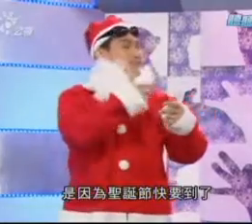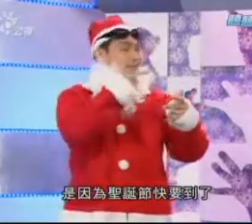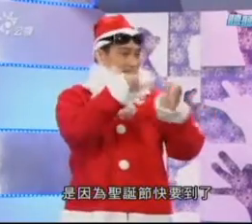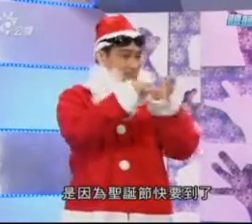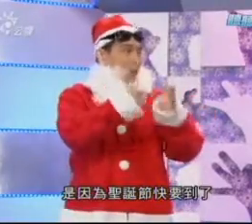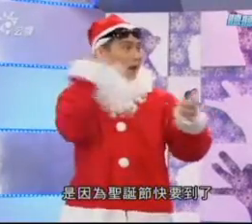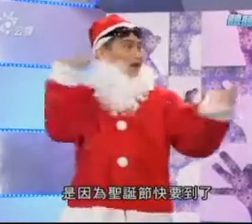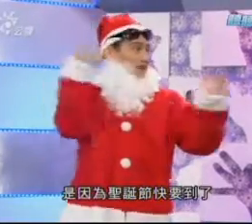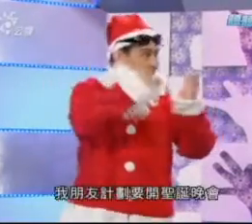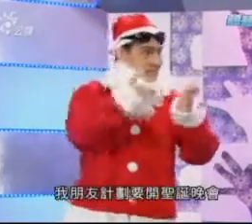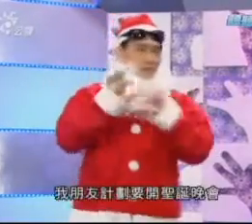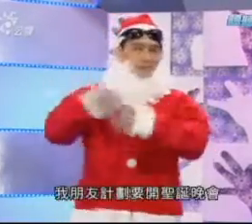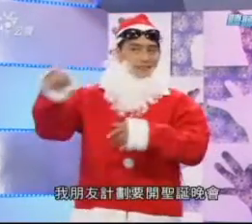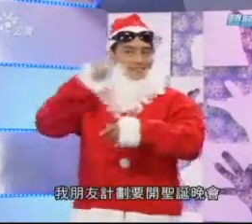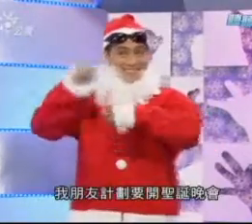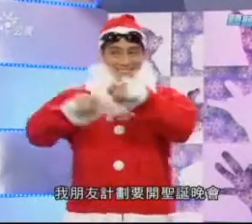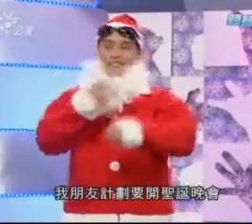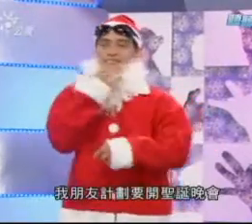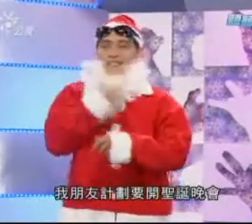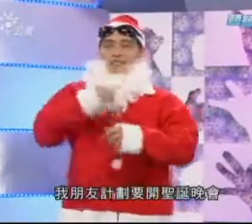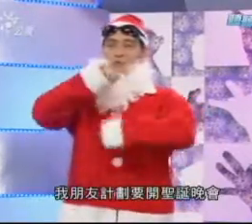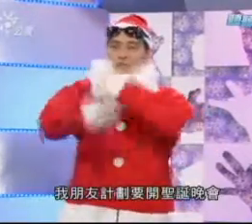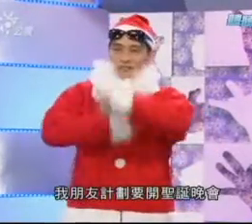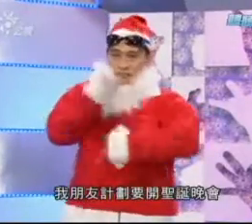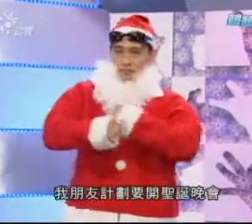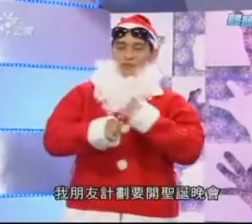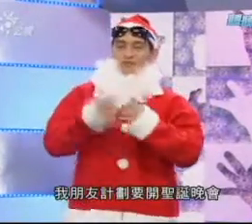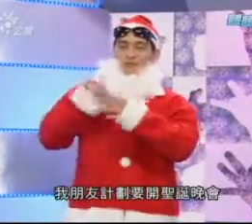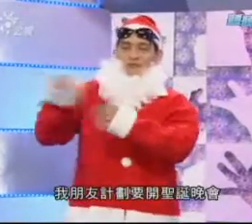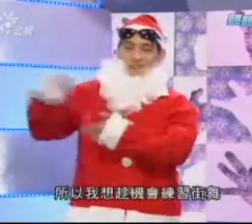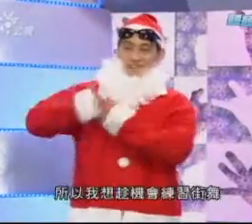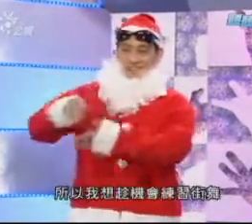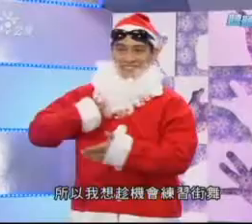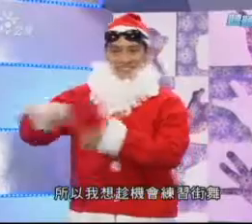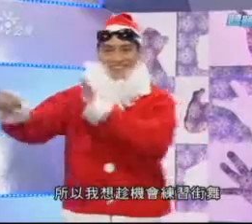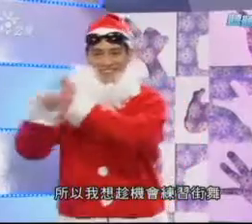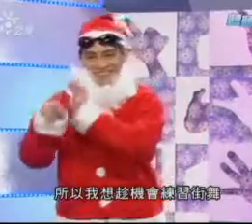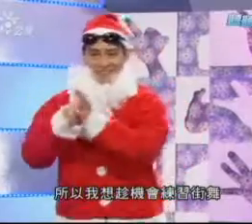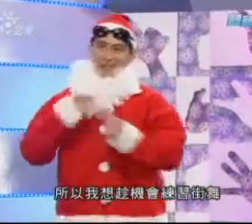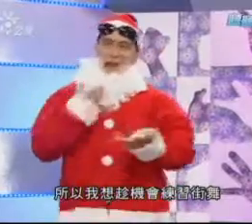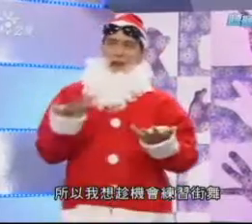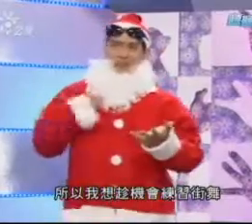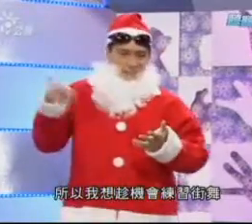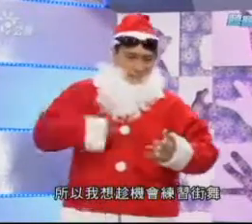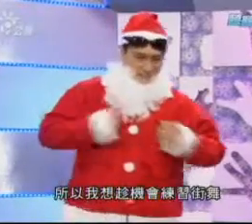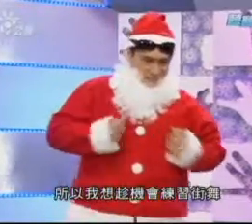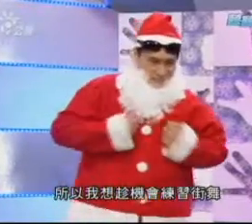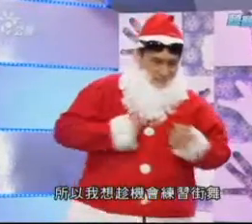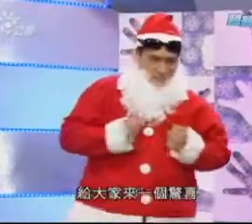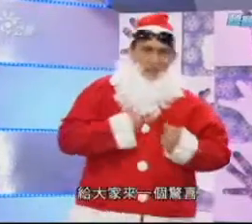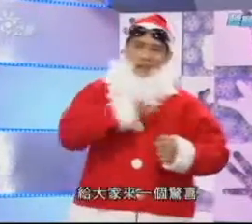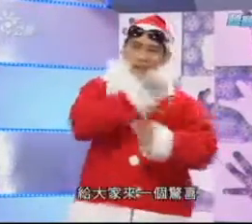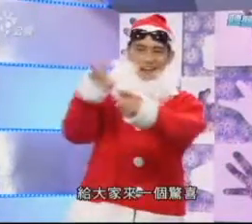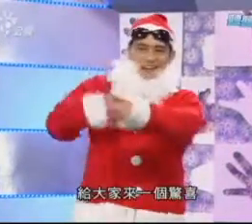快要到了。我朋友呢计划要开圣诞晚会，所以呢我想趁机会练习街舞，给大家来一个惊